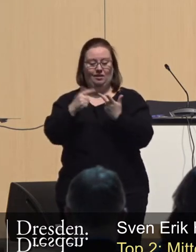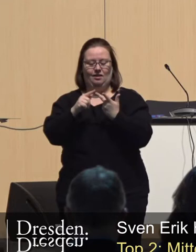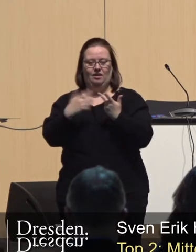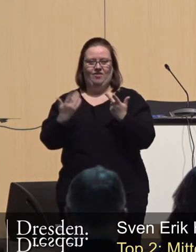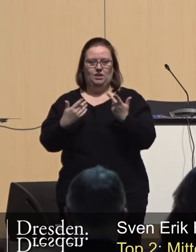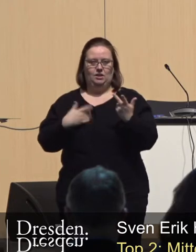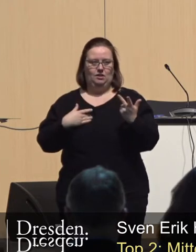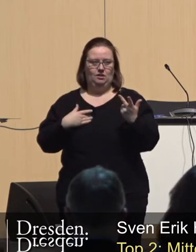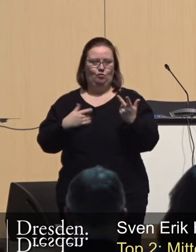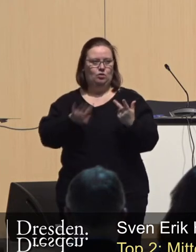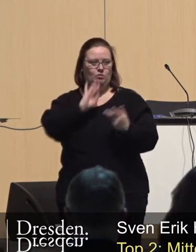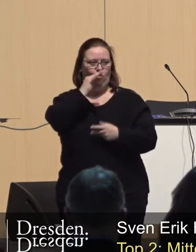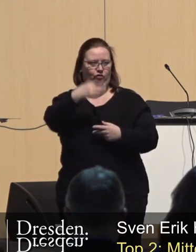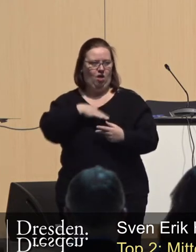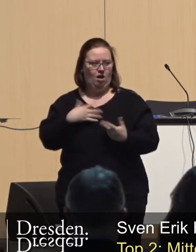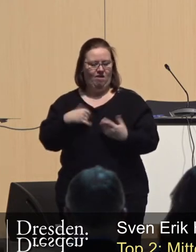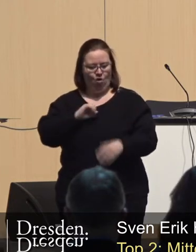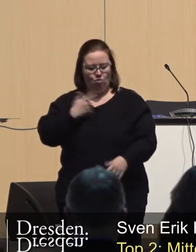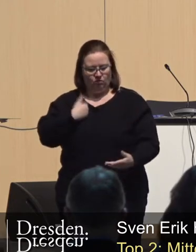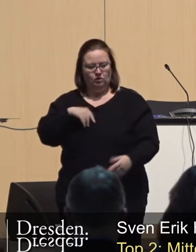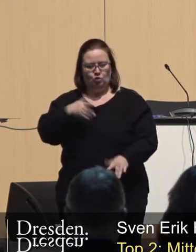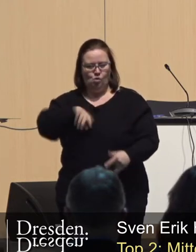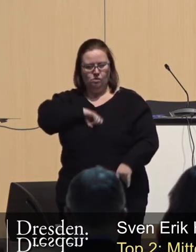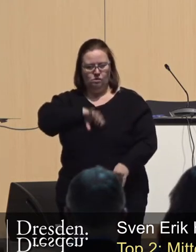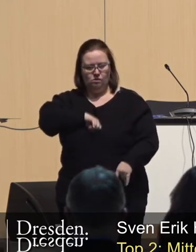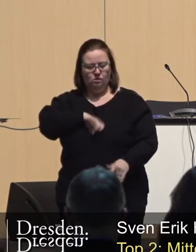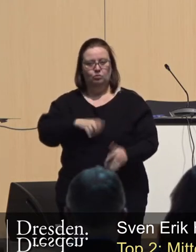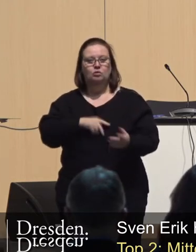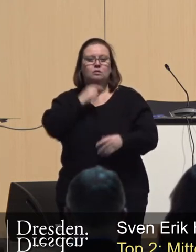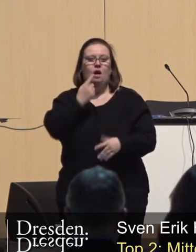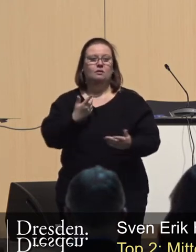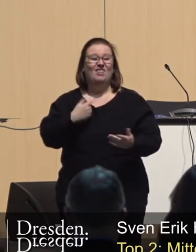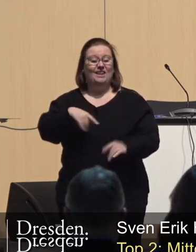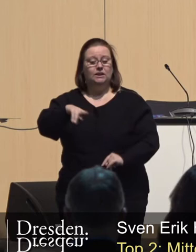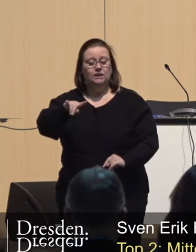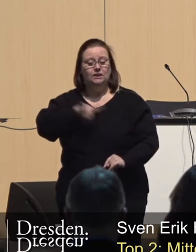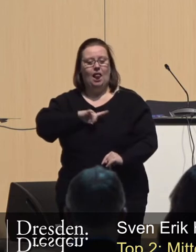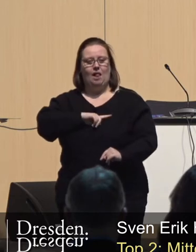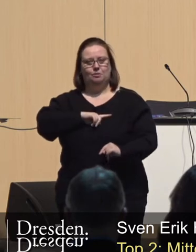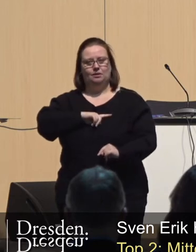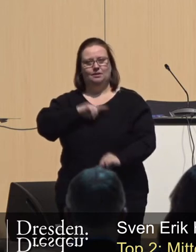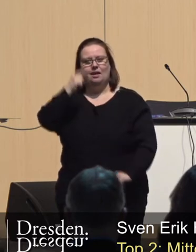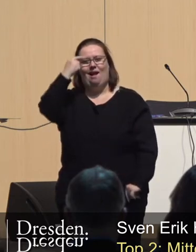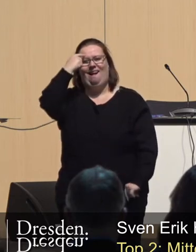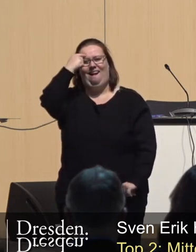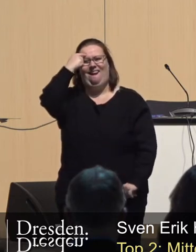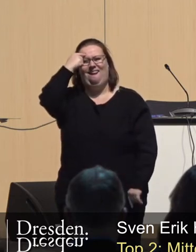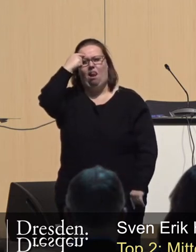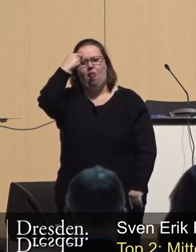am Ende, wo ich gefragt wurde, warum tue ich mir das Ganze noch an? Dann habe ich gesagt, weil ich selber daran glaube, dass